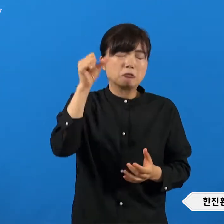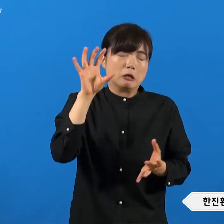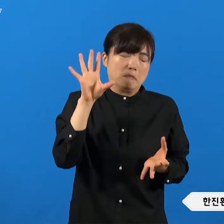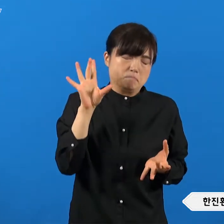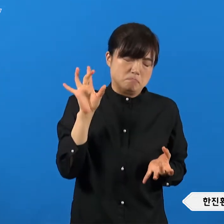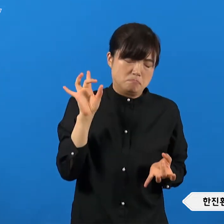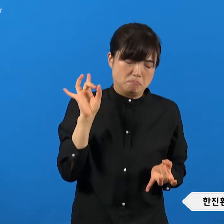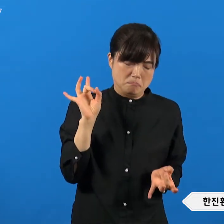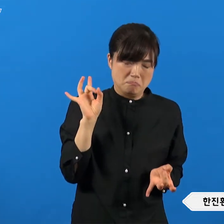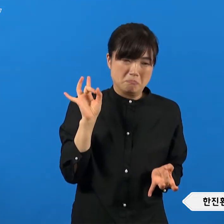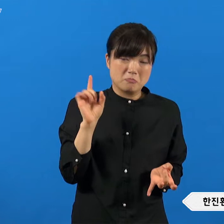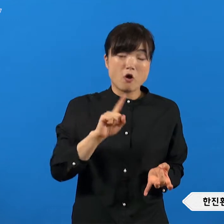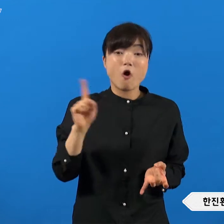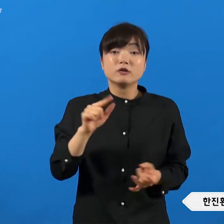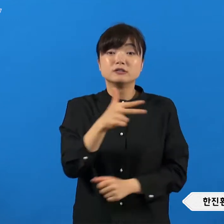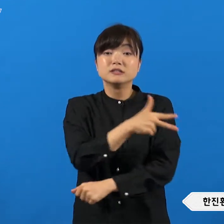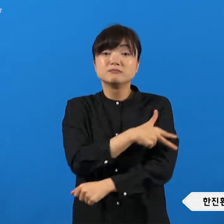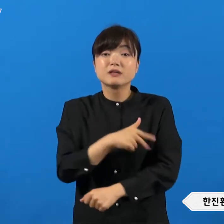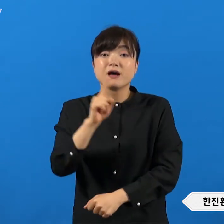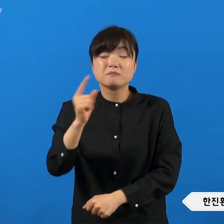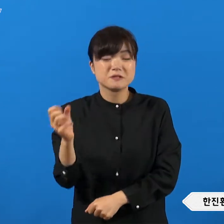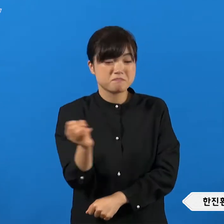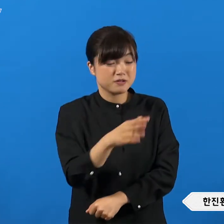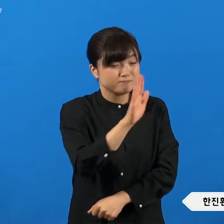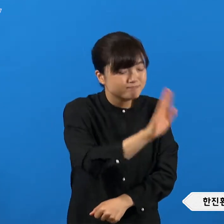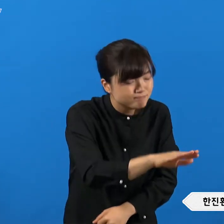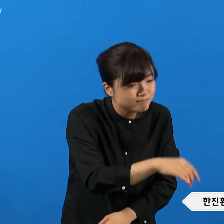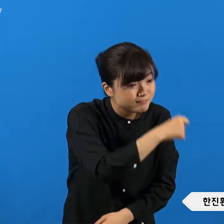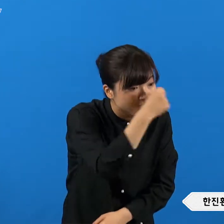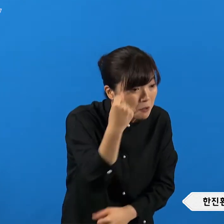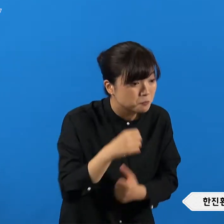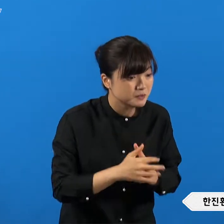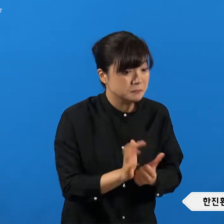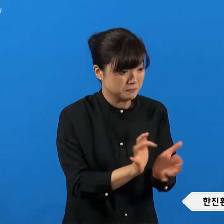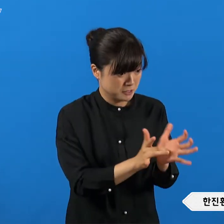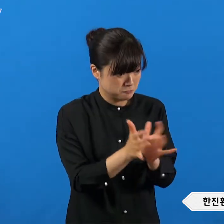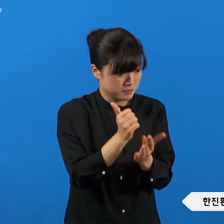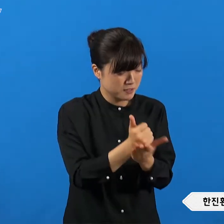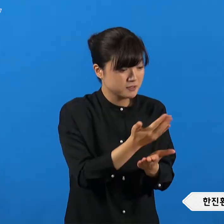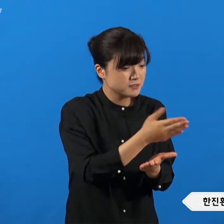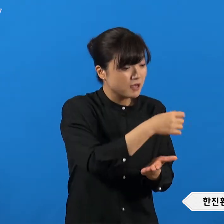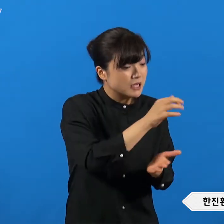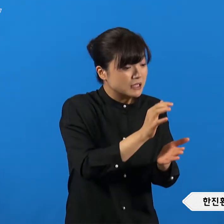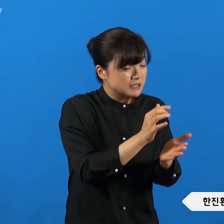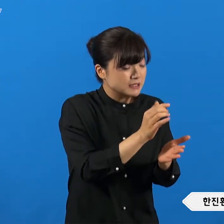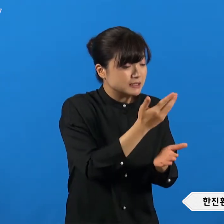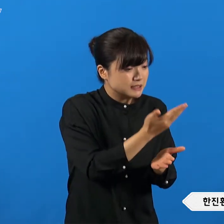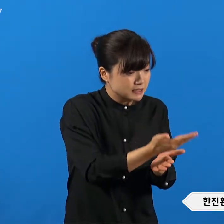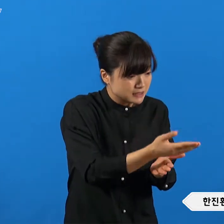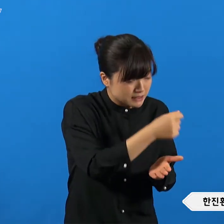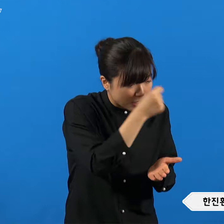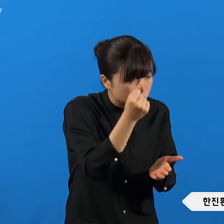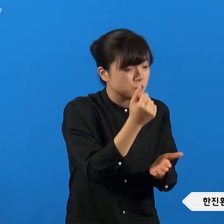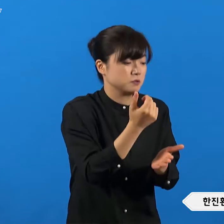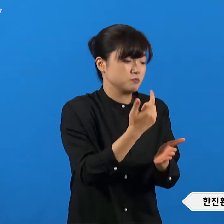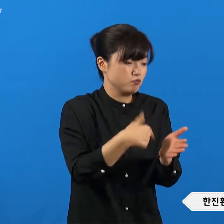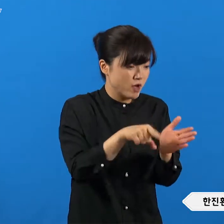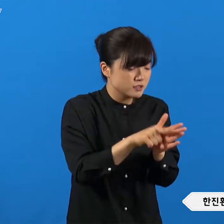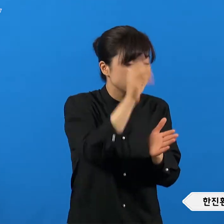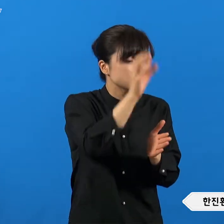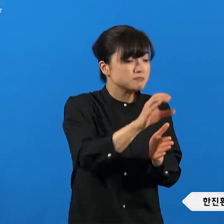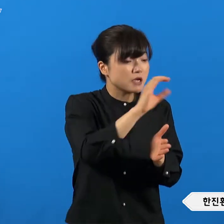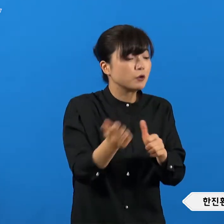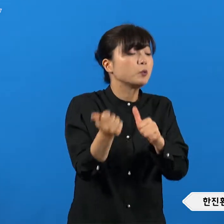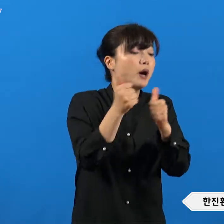계십니다. 어떤 집사님 한 분이 장로님, 예수님께서 장로님을 위해서 십자가에서